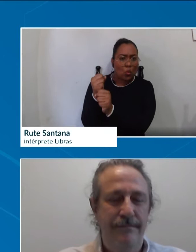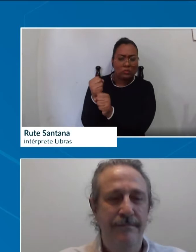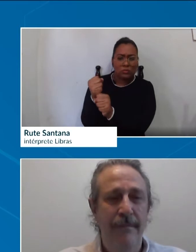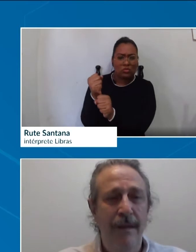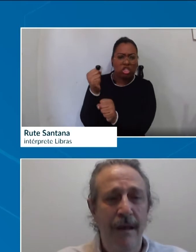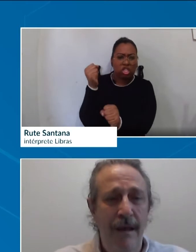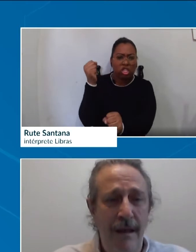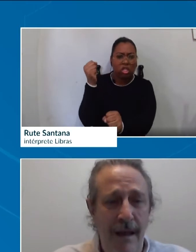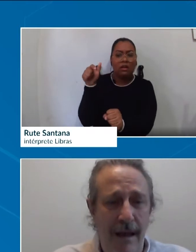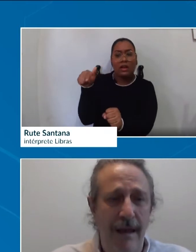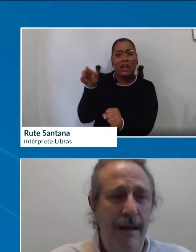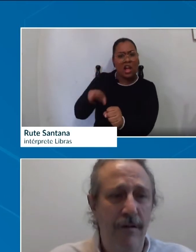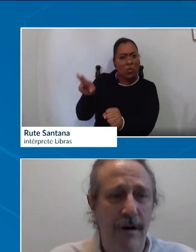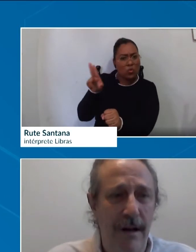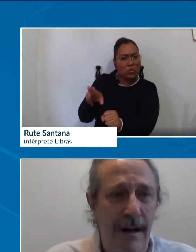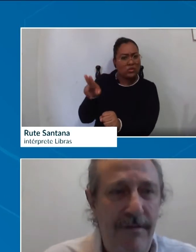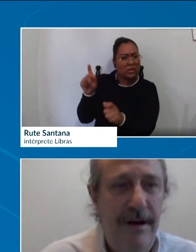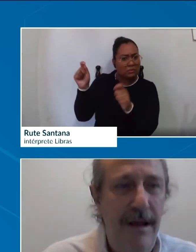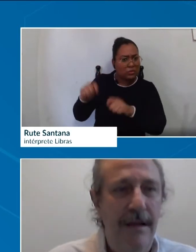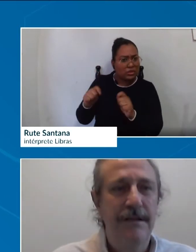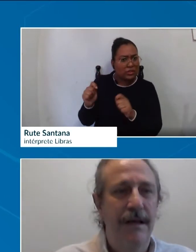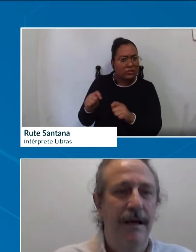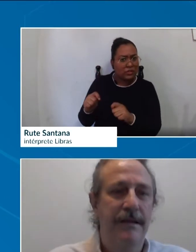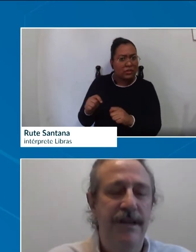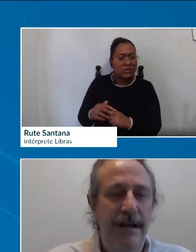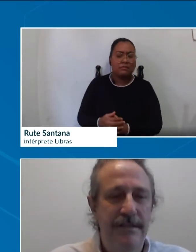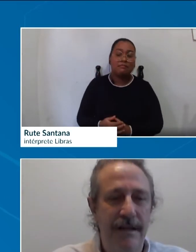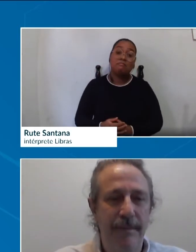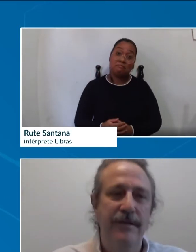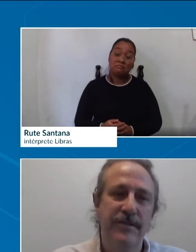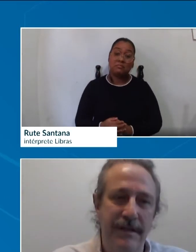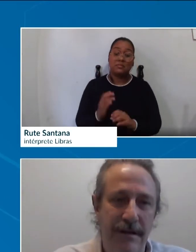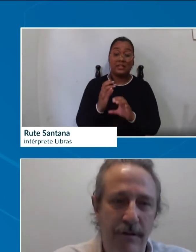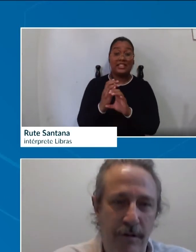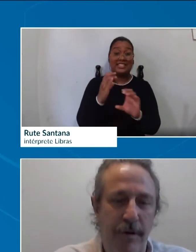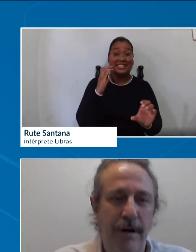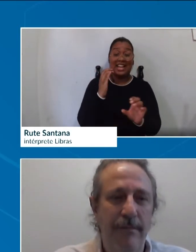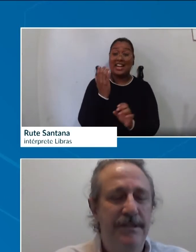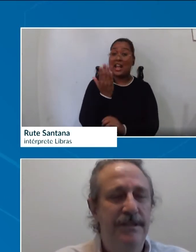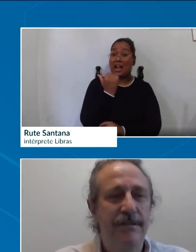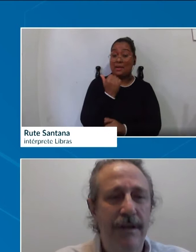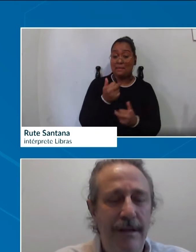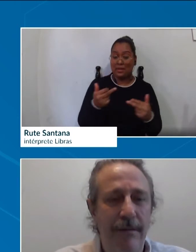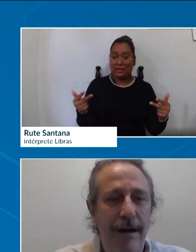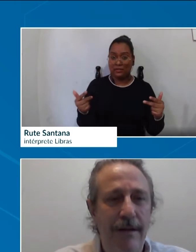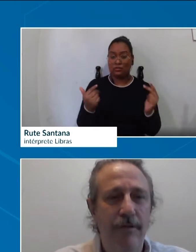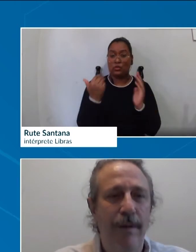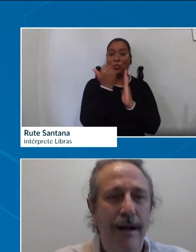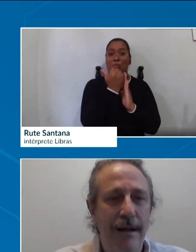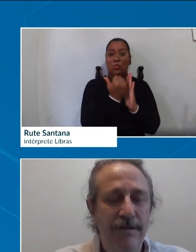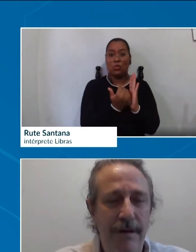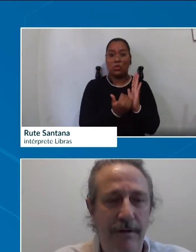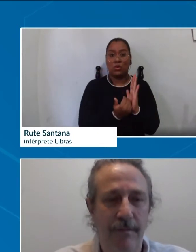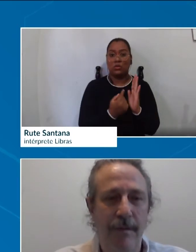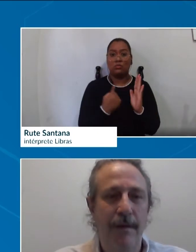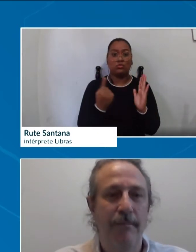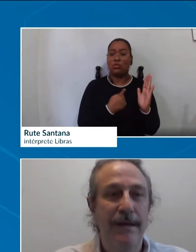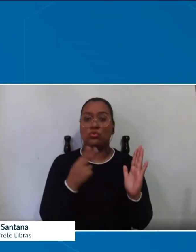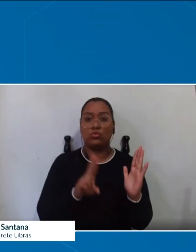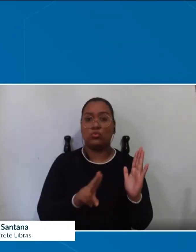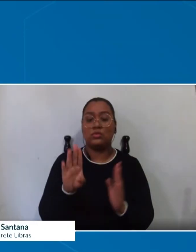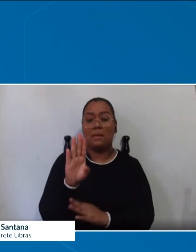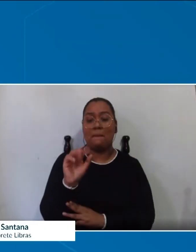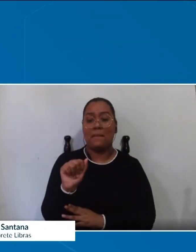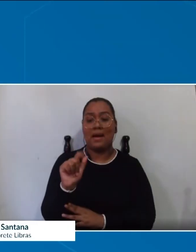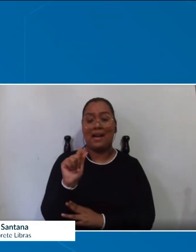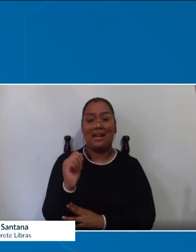alimentos. Igor, na verdade, na engenharia de alimentos, no programa, a gente não tem trabalhado com bagaço, não.